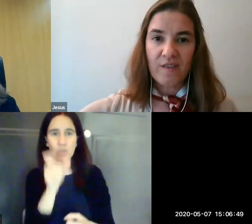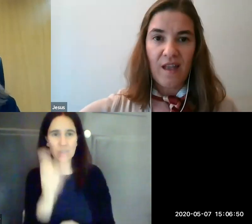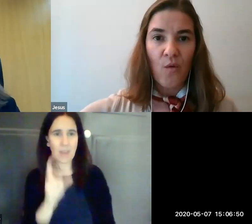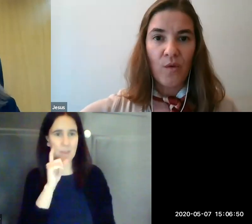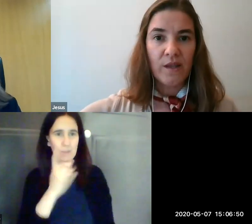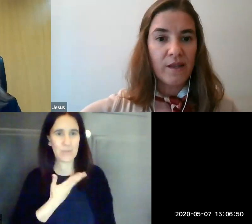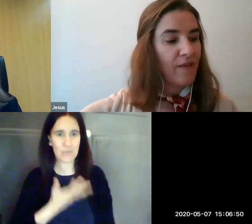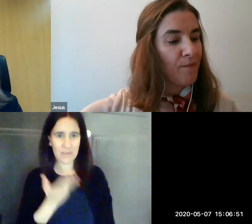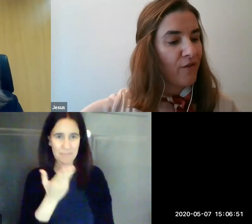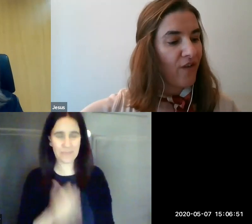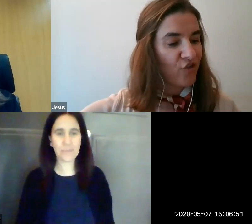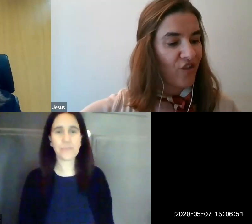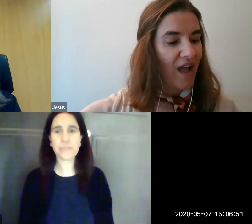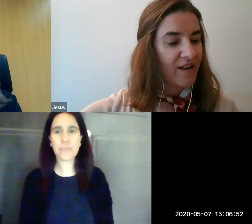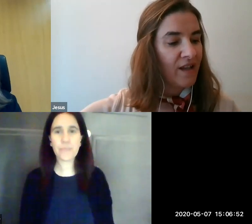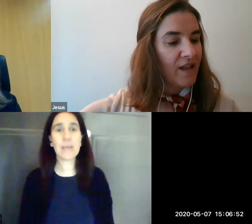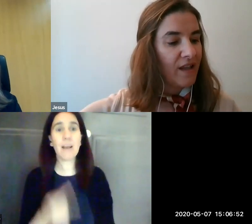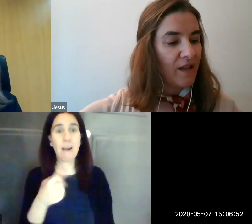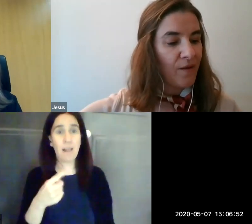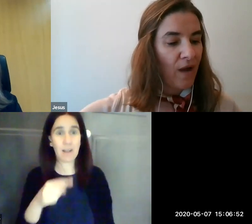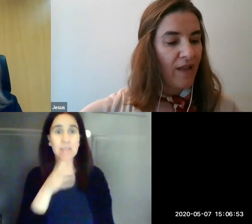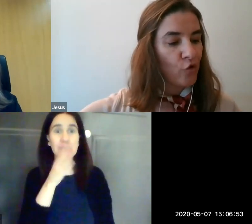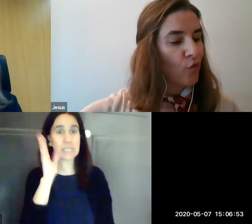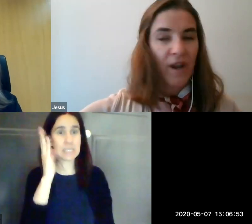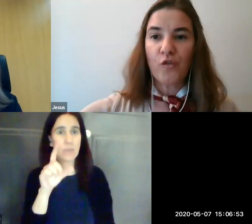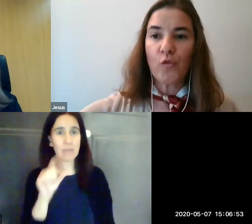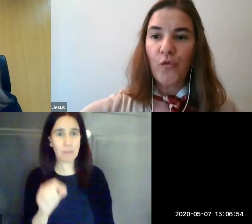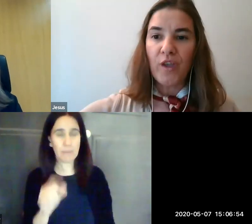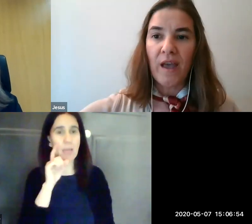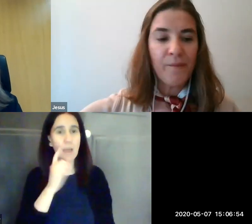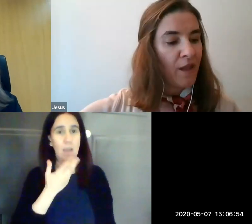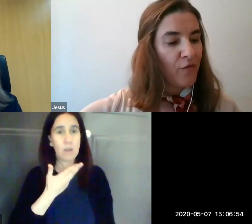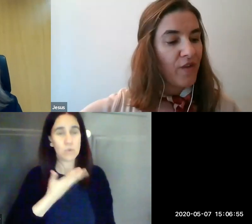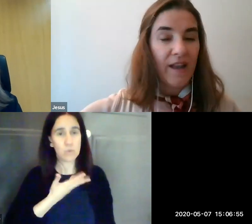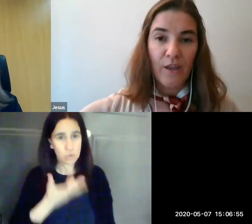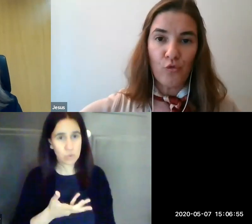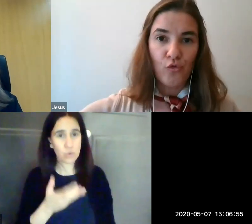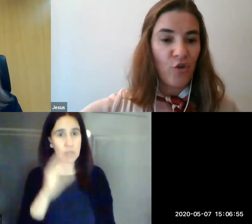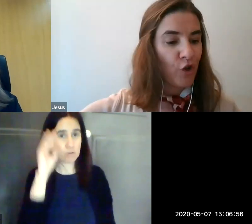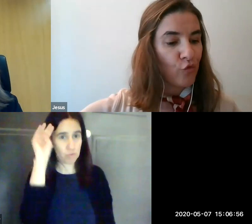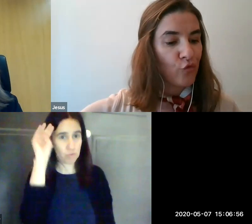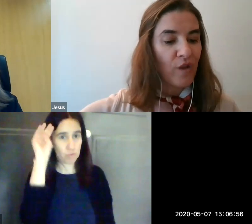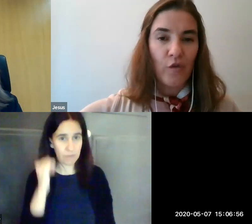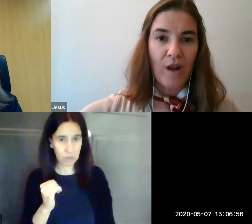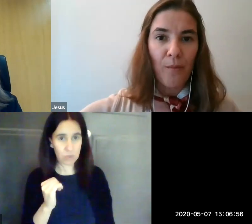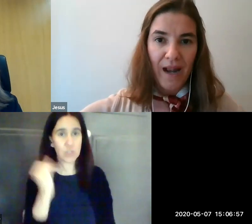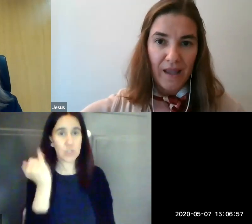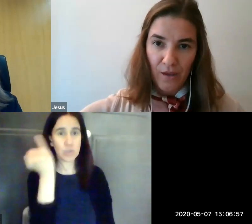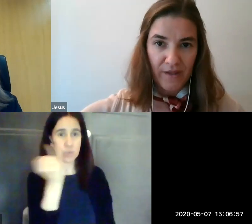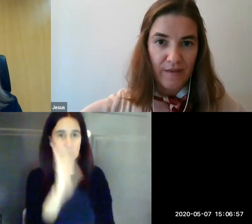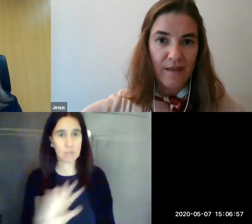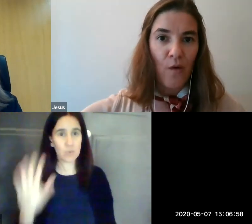Nesta sessão também vai estar a doutora Sofia Figueiredo, do Instituto Nacional